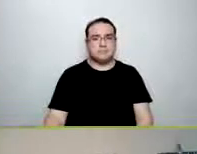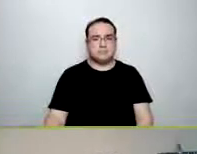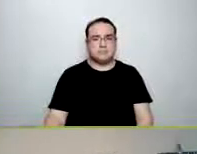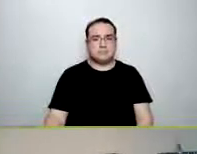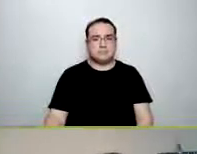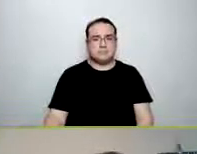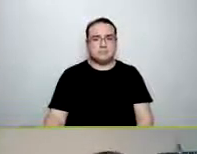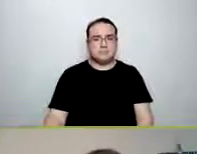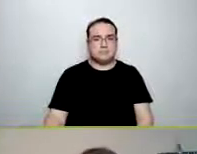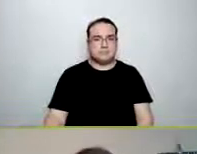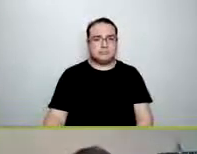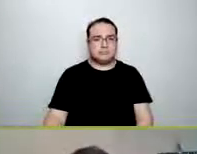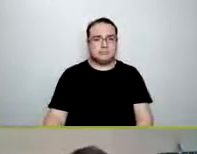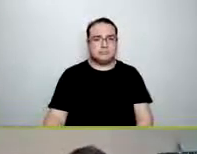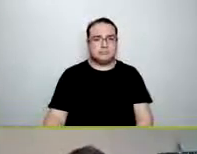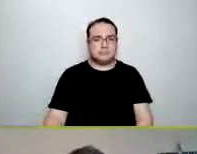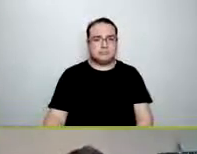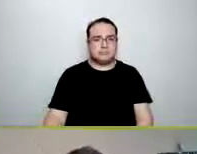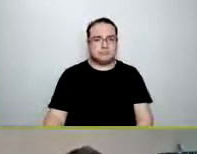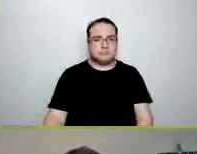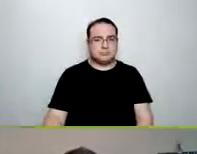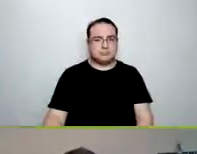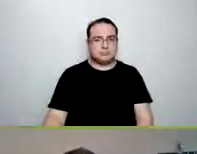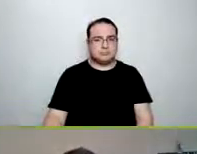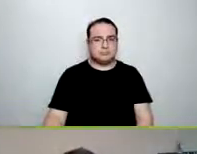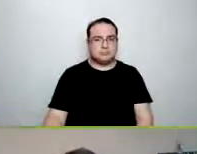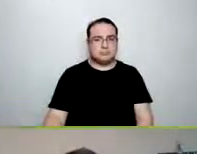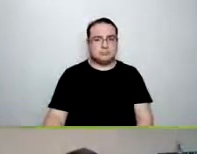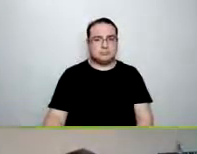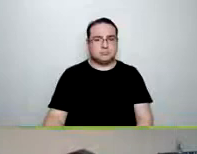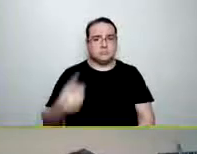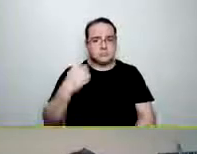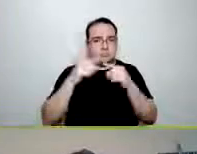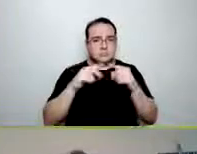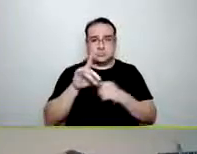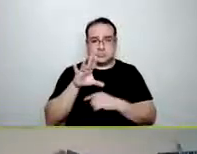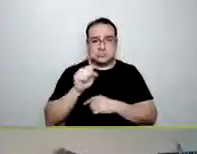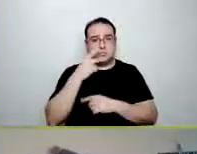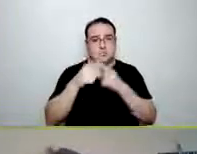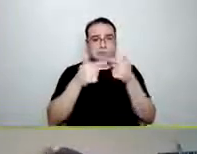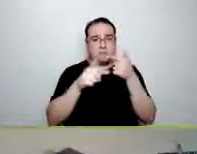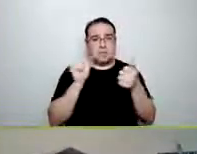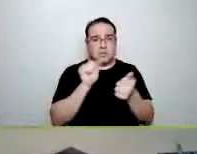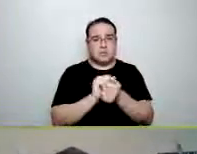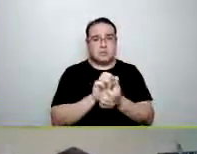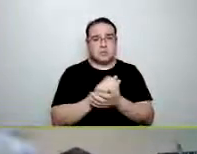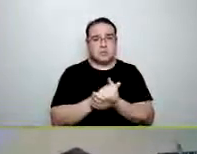o último ponto, dados, metadados e ferramentas, né? Os dados com que a gente